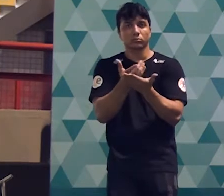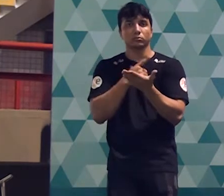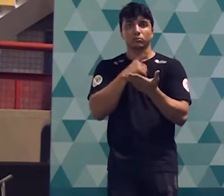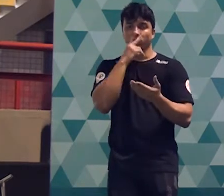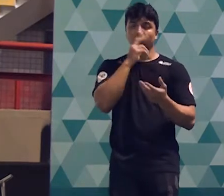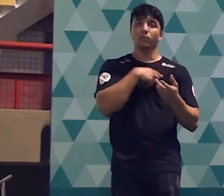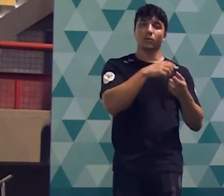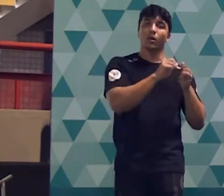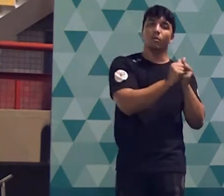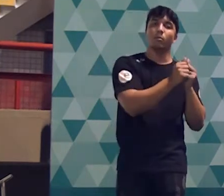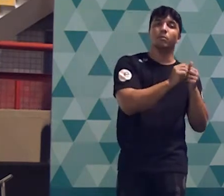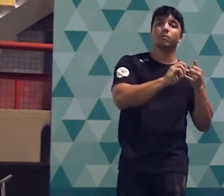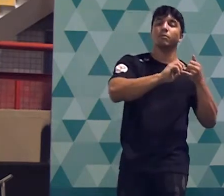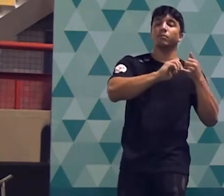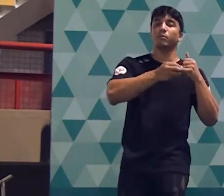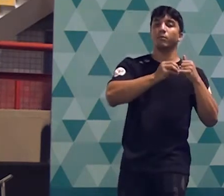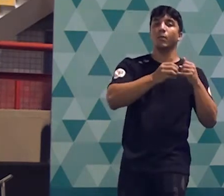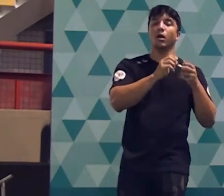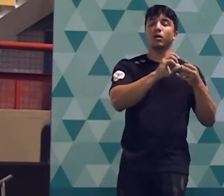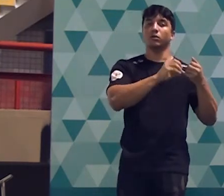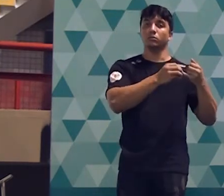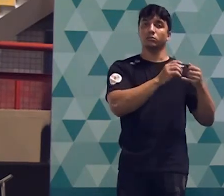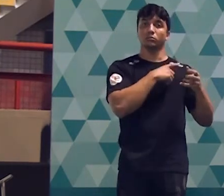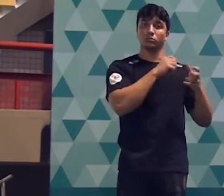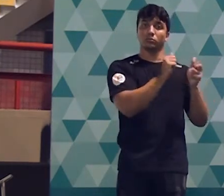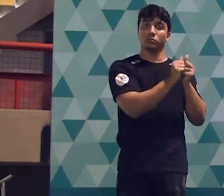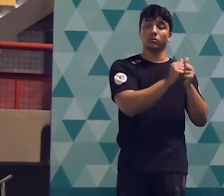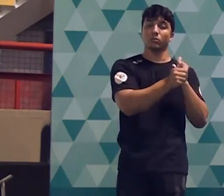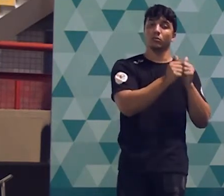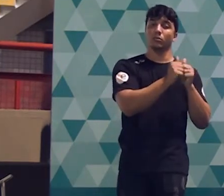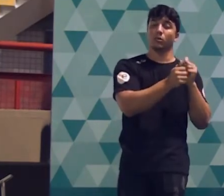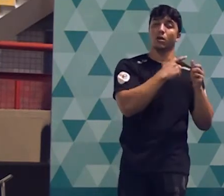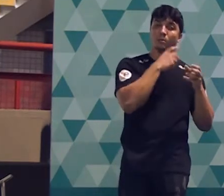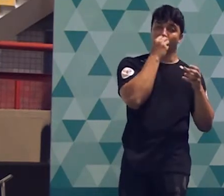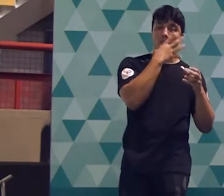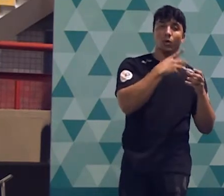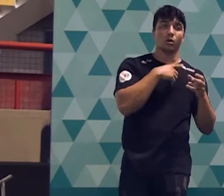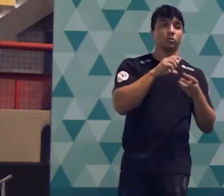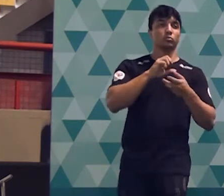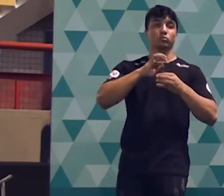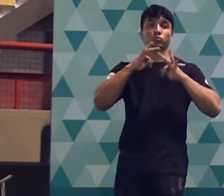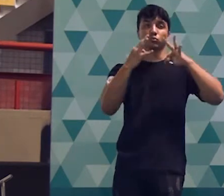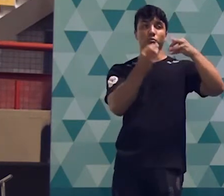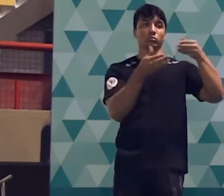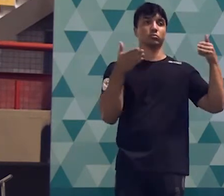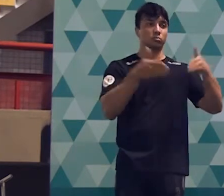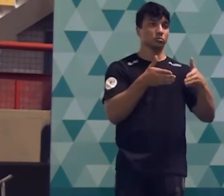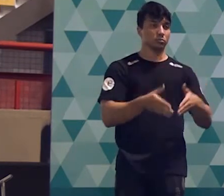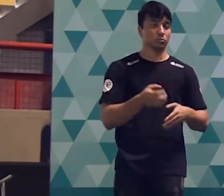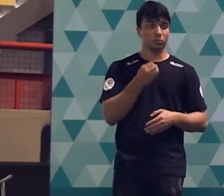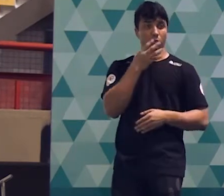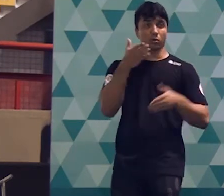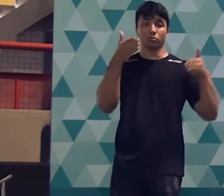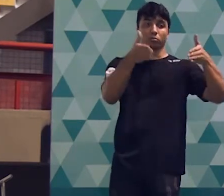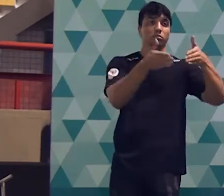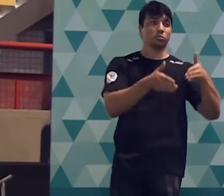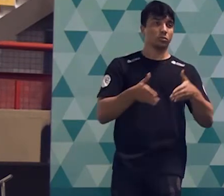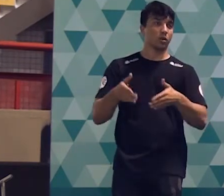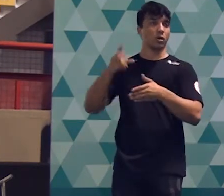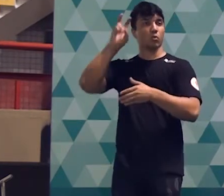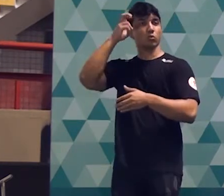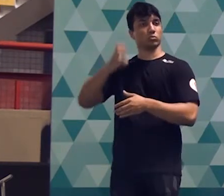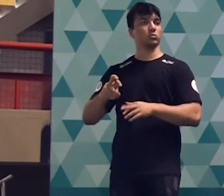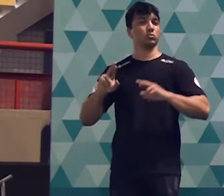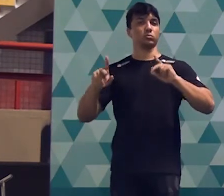do baião de 2 do Nordeste, da macaxeira, da mandioca, né? Quer dizer, cada canto com a sua